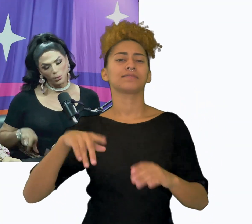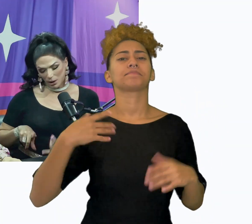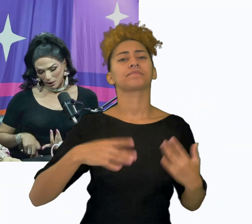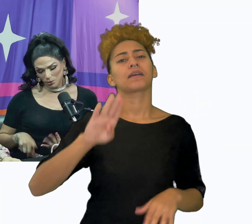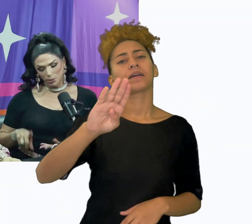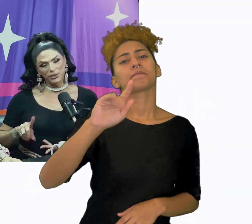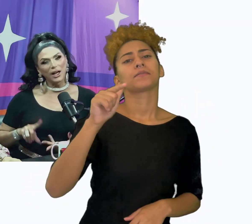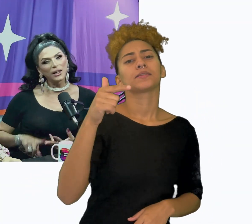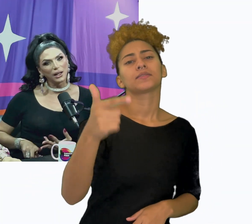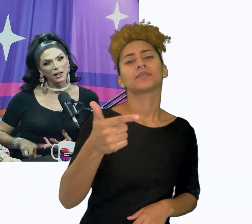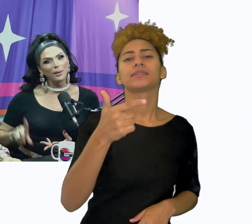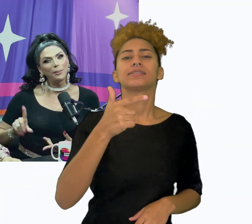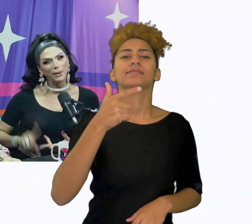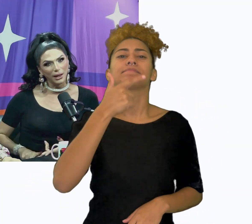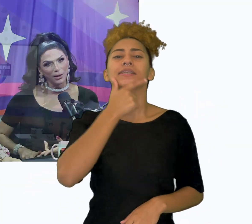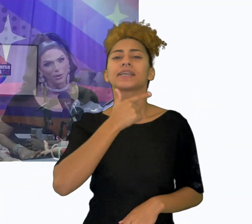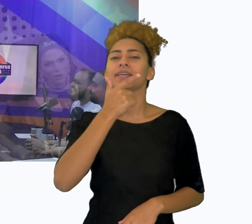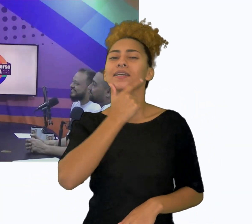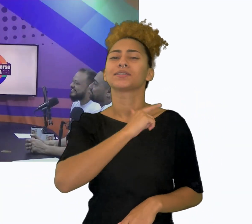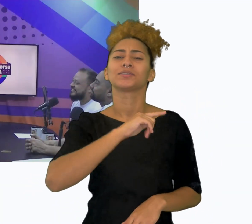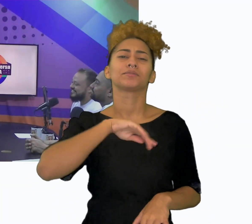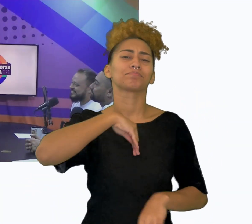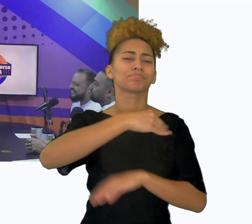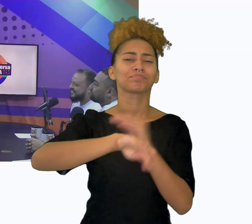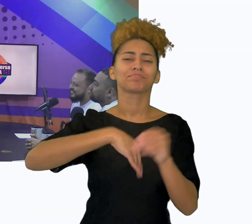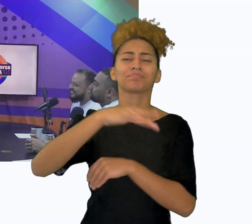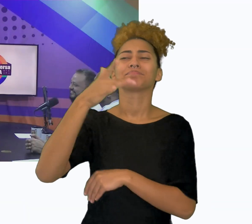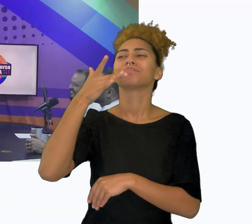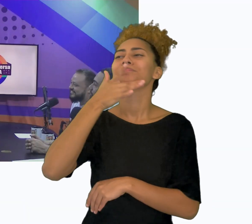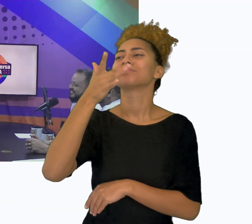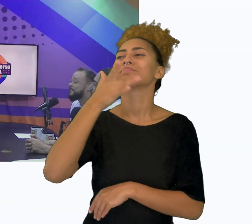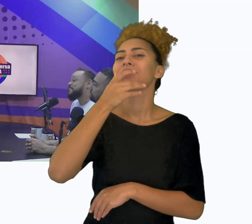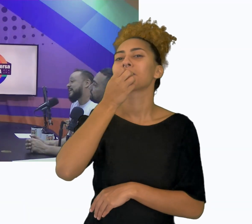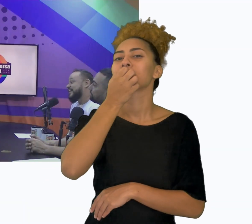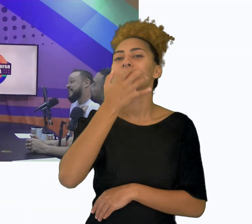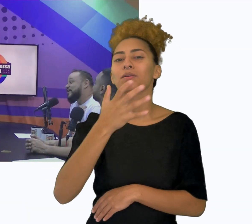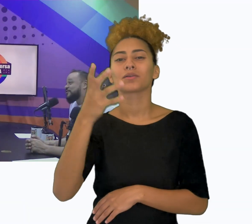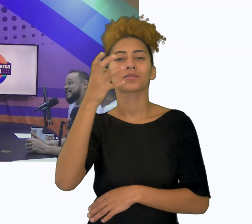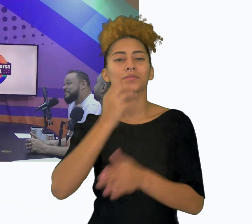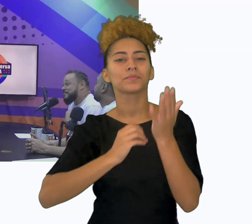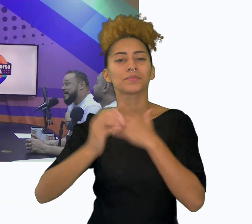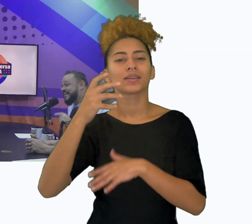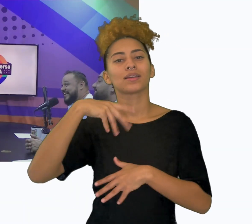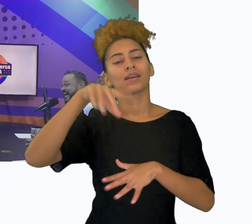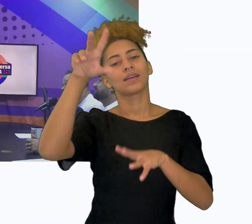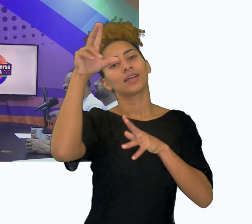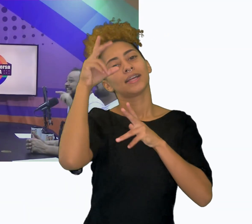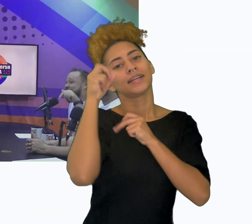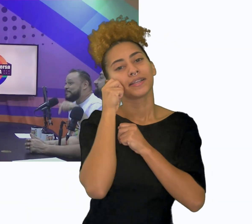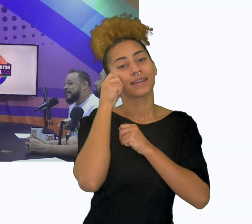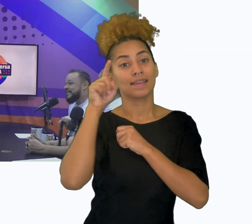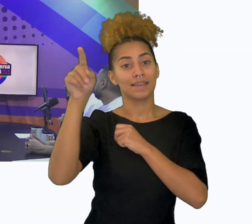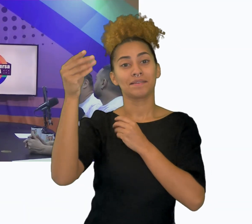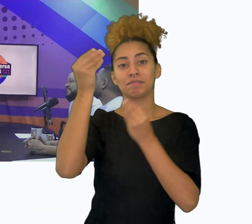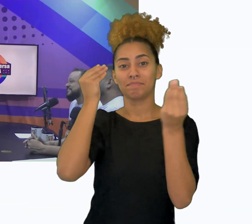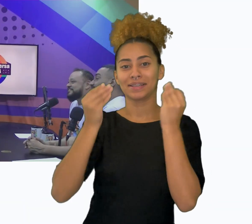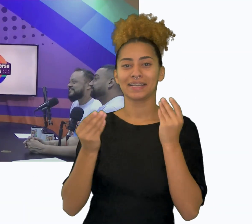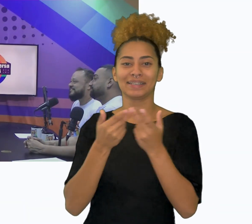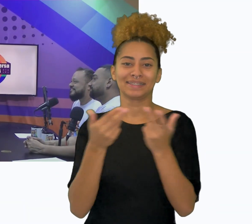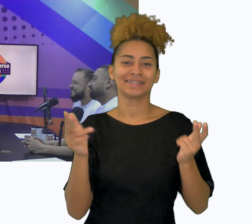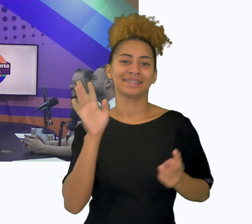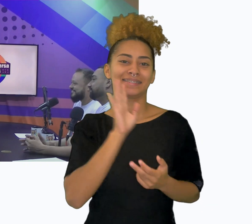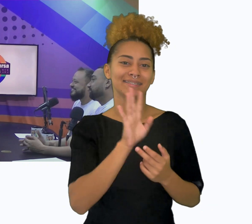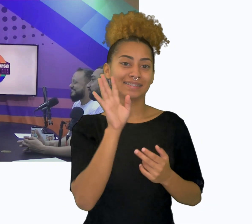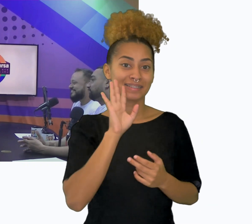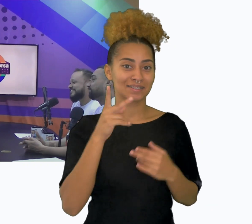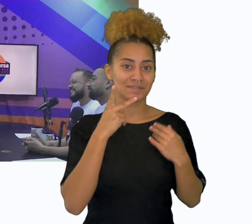com queijo, mussarela, bacon. E a gente comia e dormia. Mulher. E eu não agora sabia eu me posso maquiar e ele me maquiava. Eu posso Olha